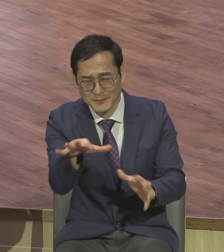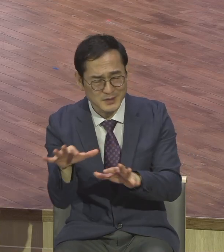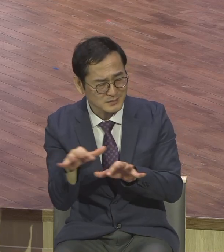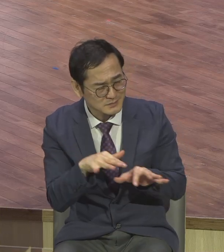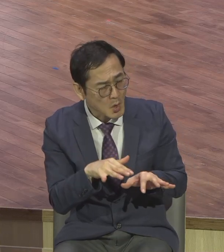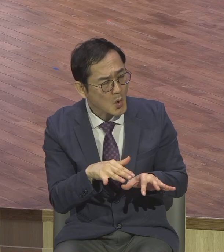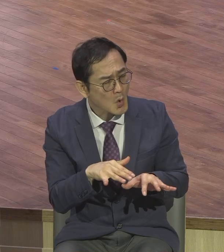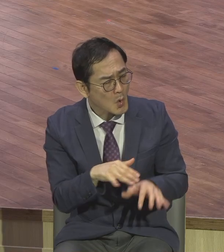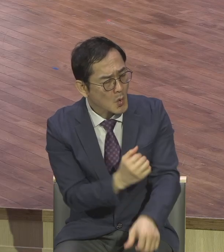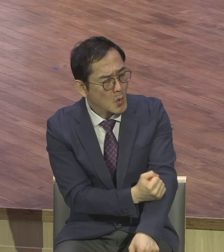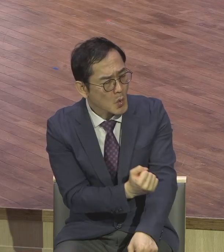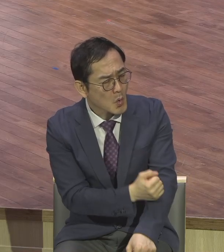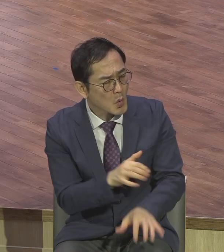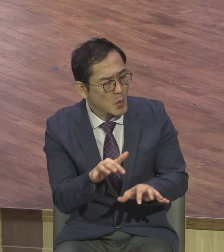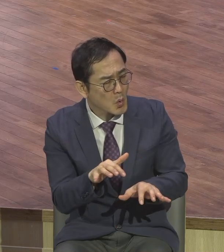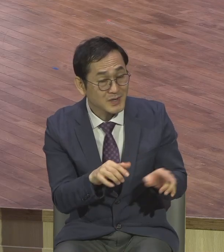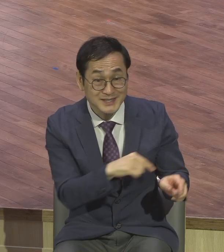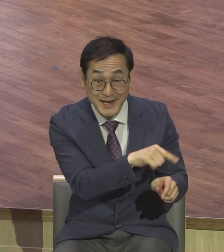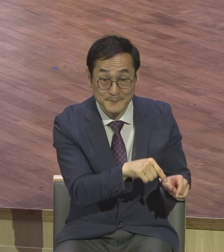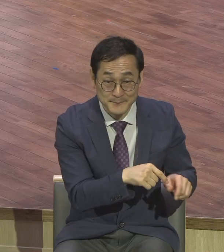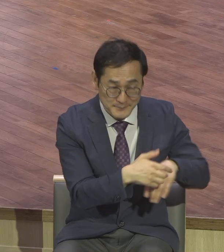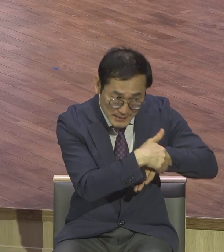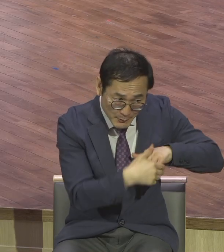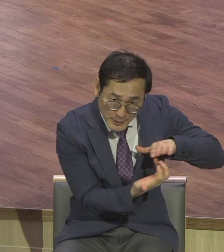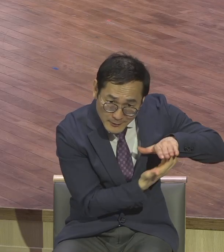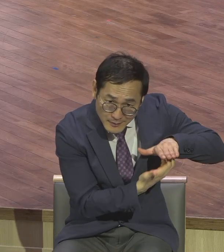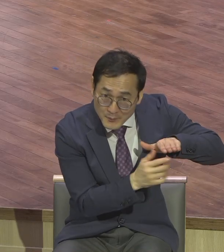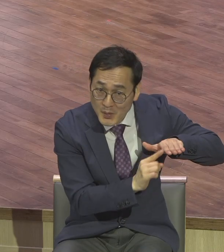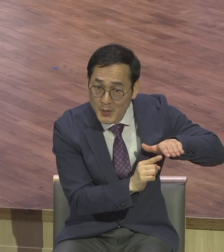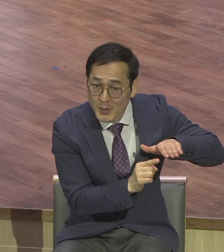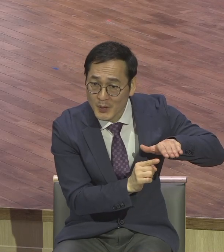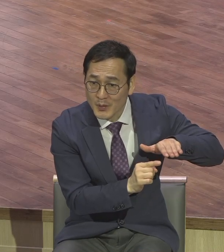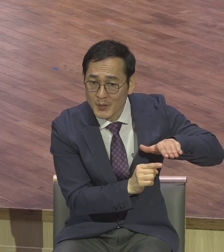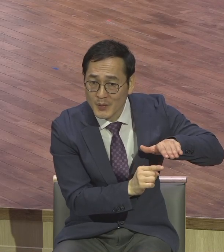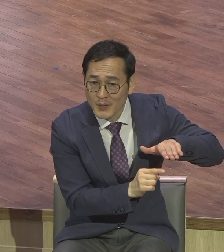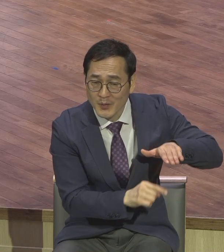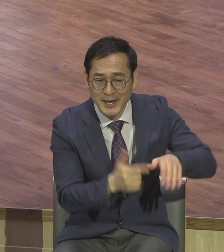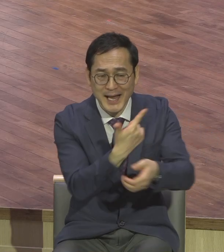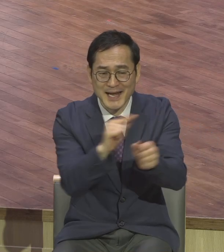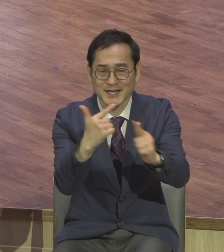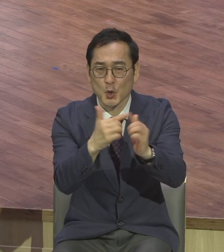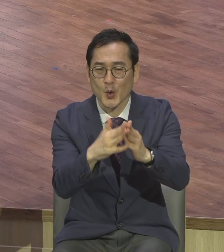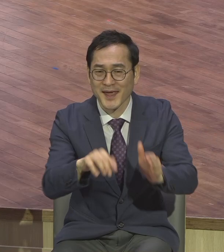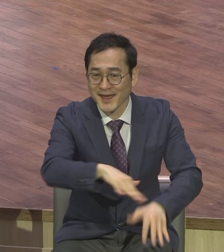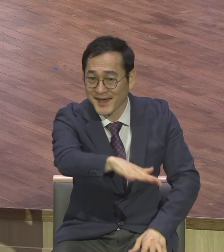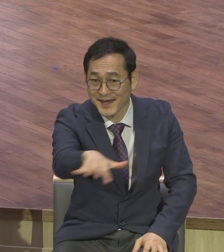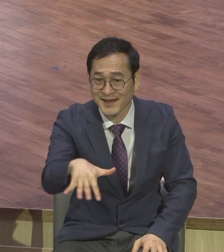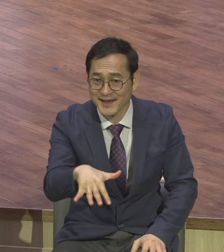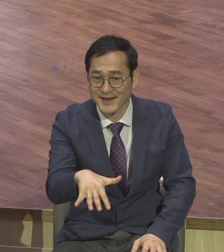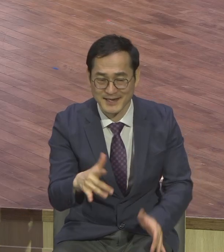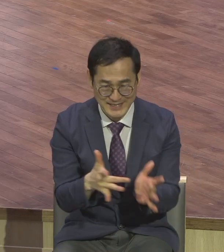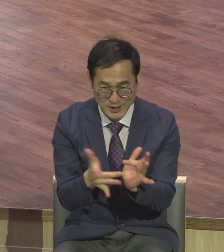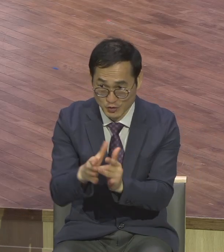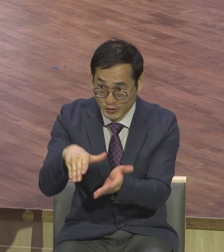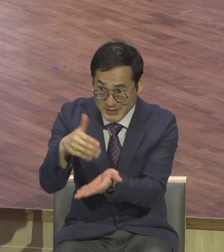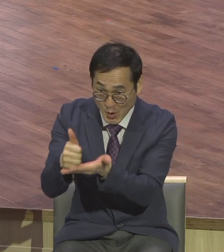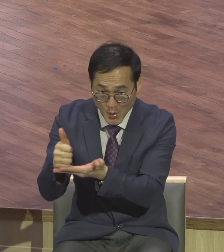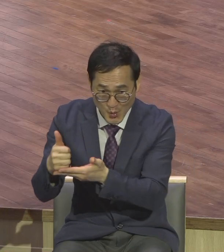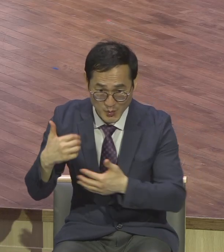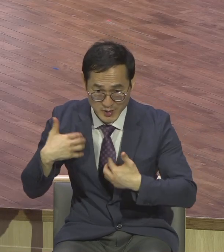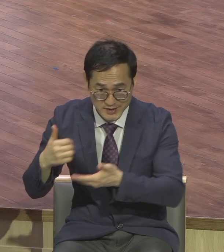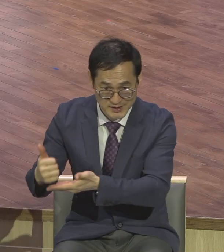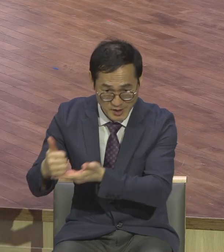자, 그런데 이들의 궁극적 목적이 뭐예요? 율법주의자들. 갈라디아 교인들로 하여금 예수